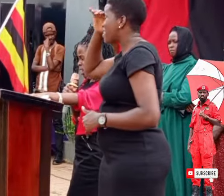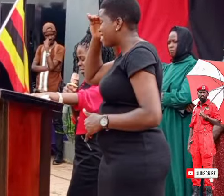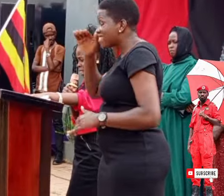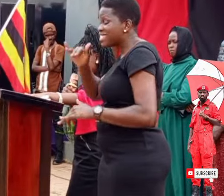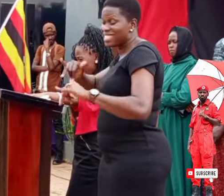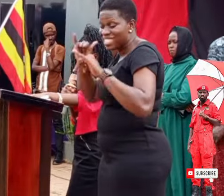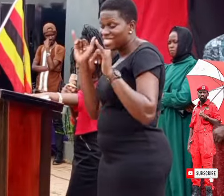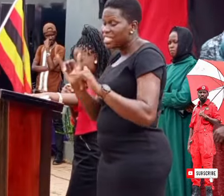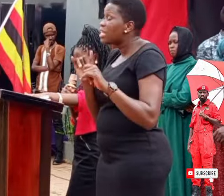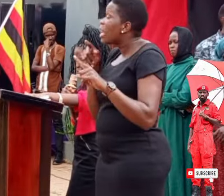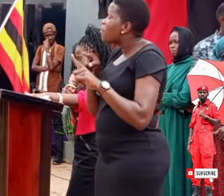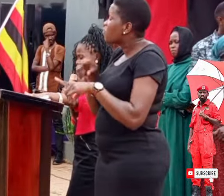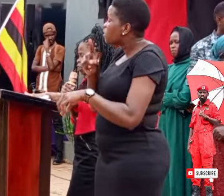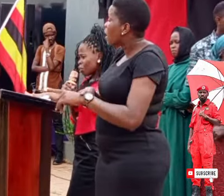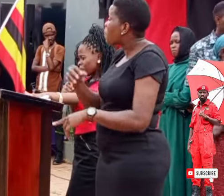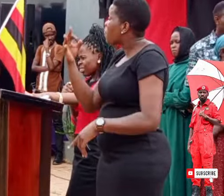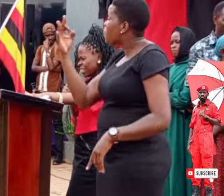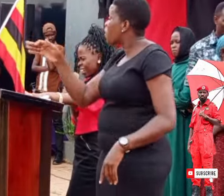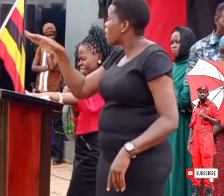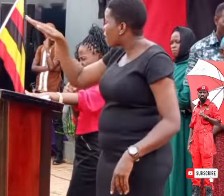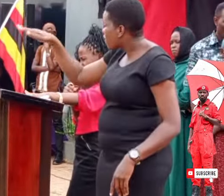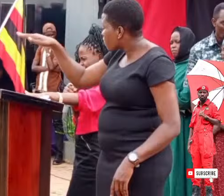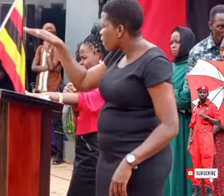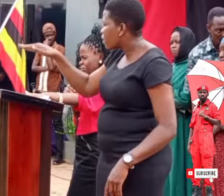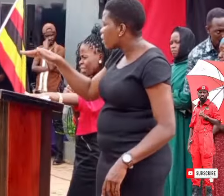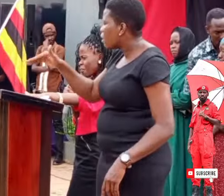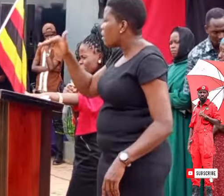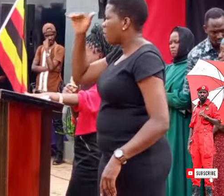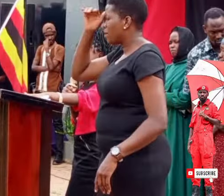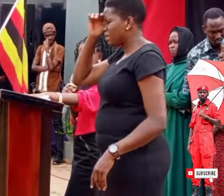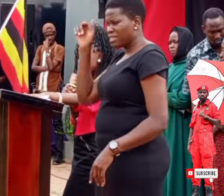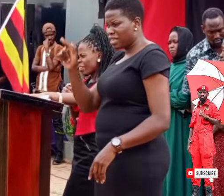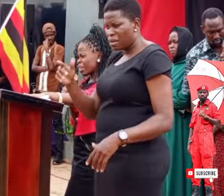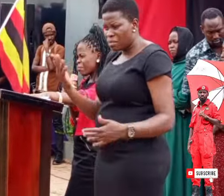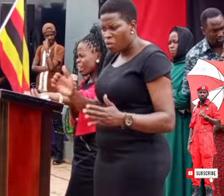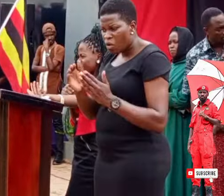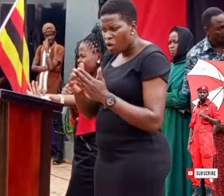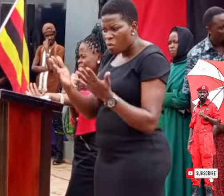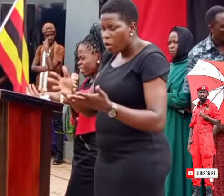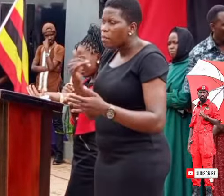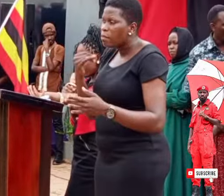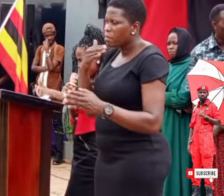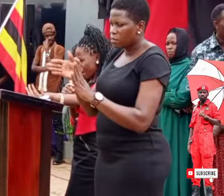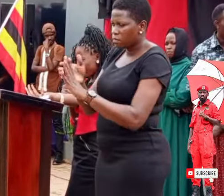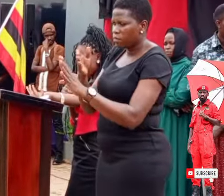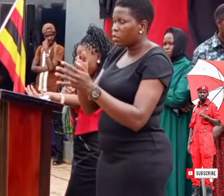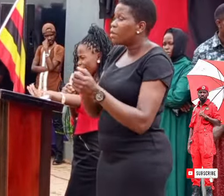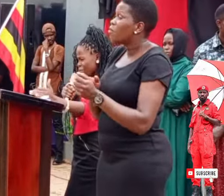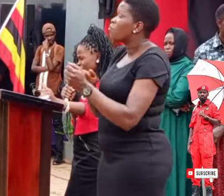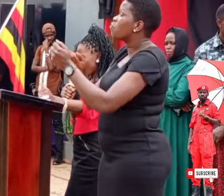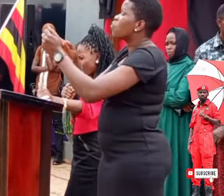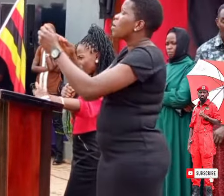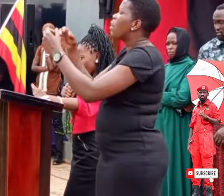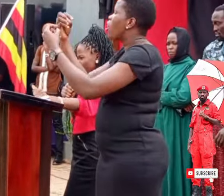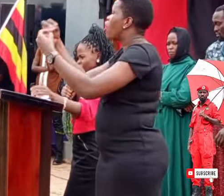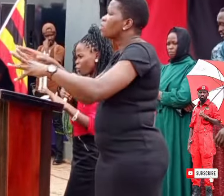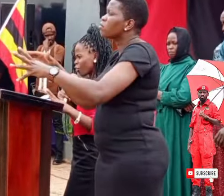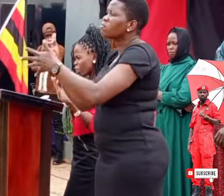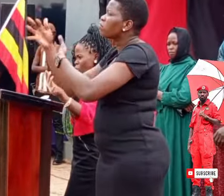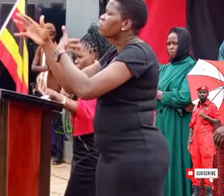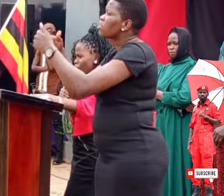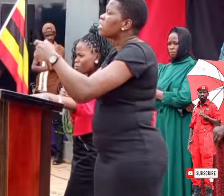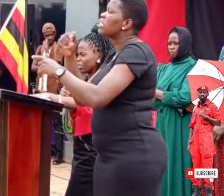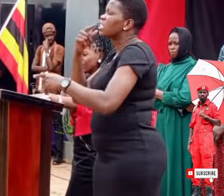abasirikale ne bambeezaawo paka saawa mwenda nomusirikale najja nabuuza obeera wanemulagirya n'agenda naabula bwe